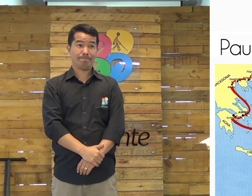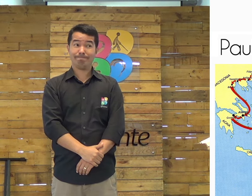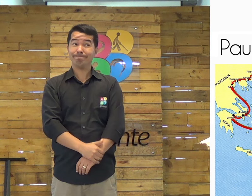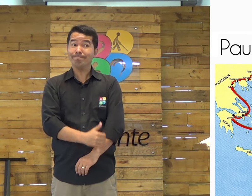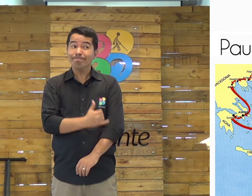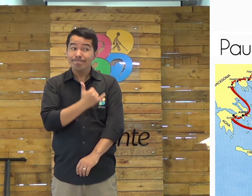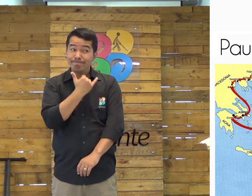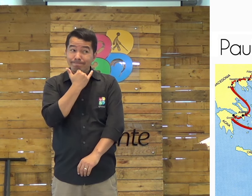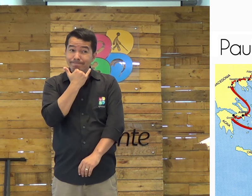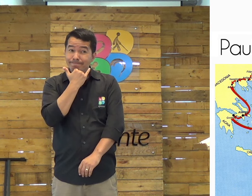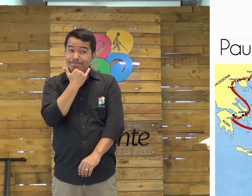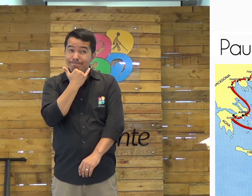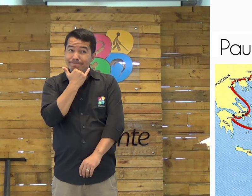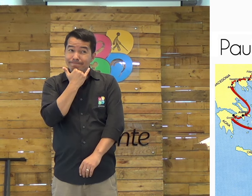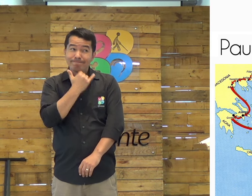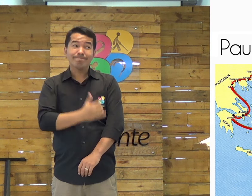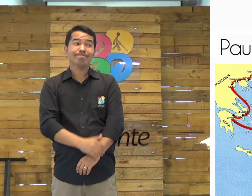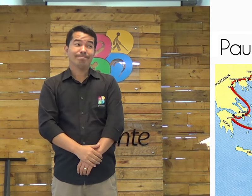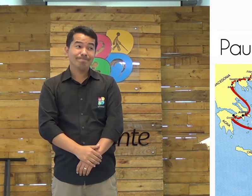Hein?